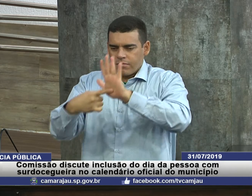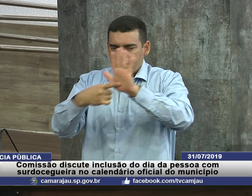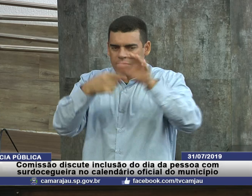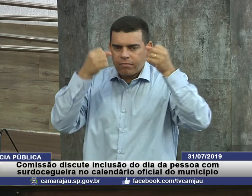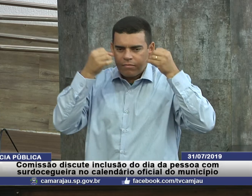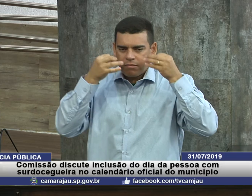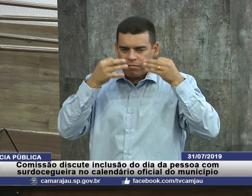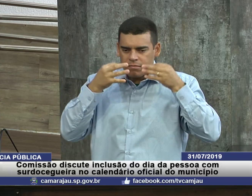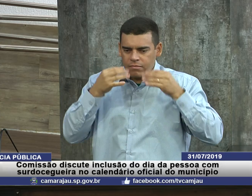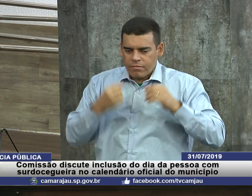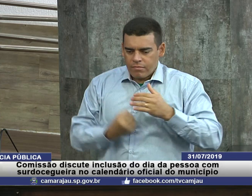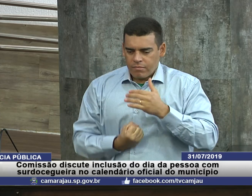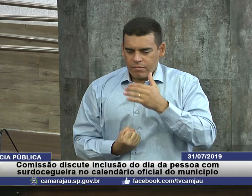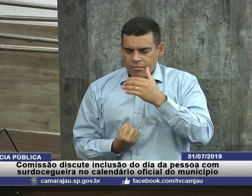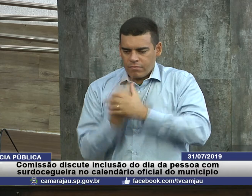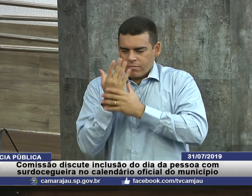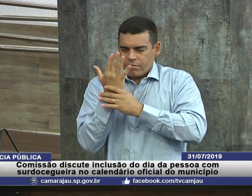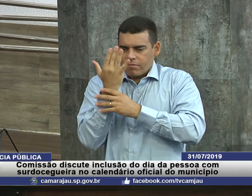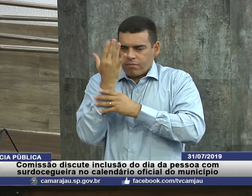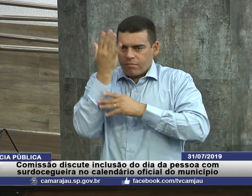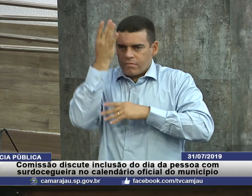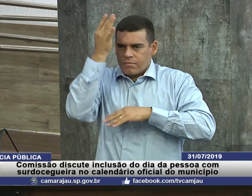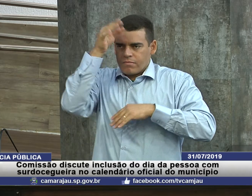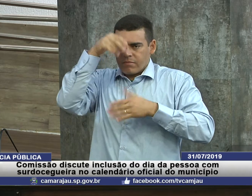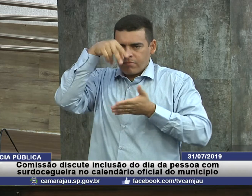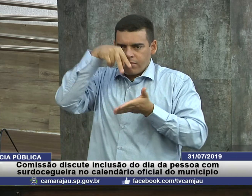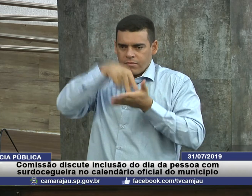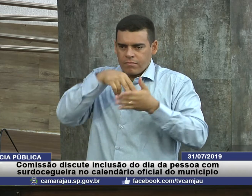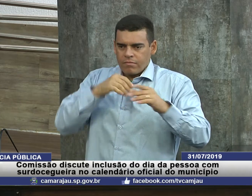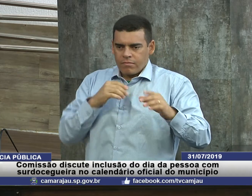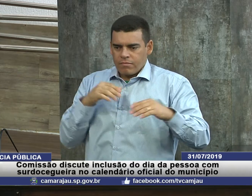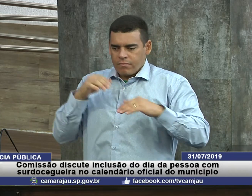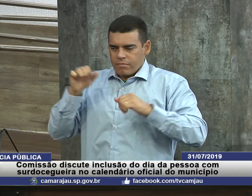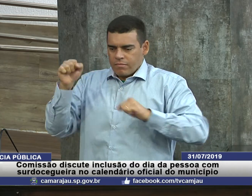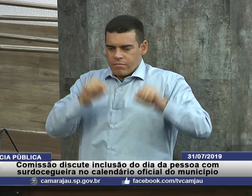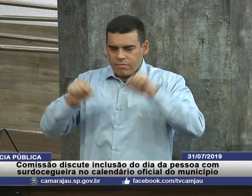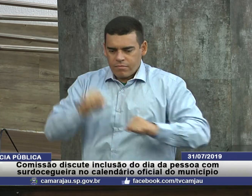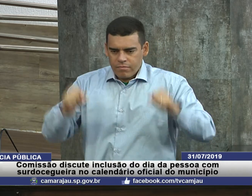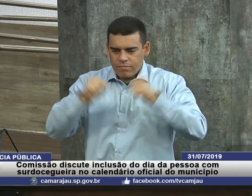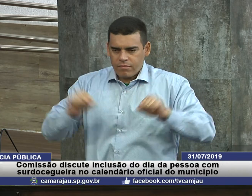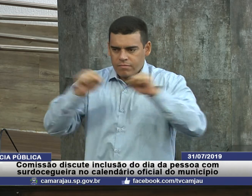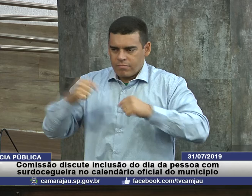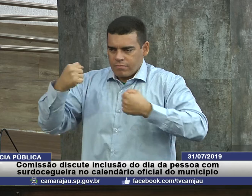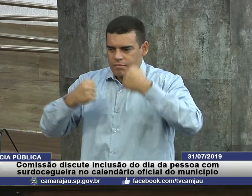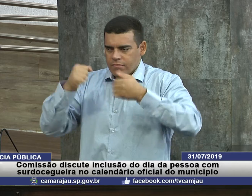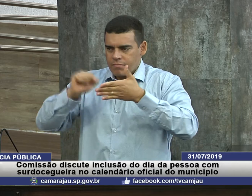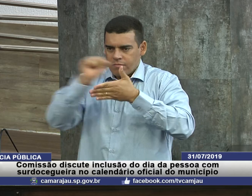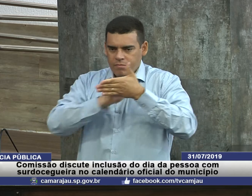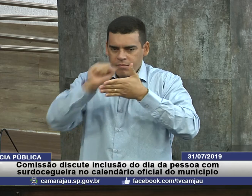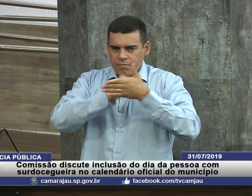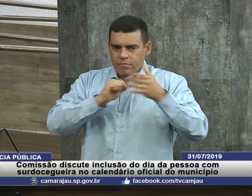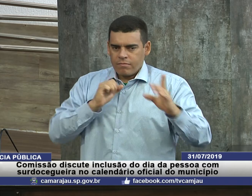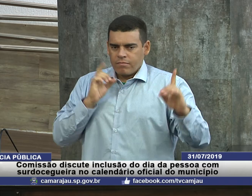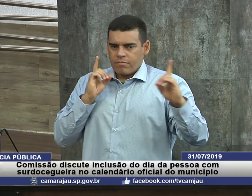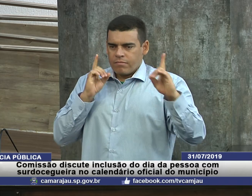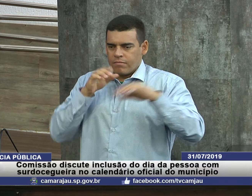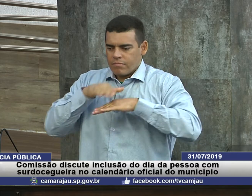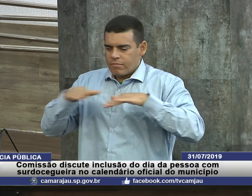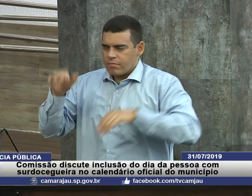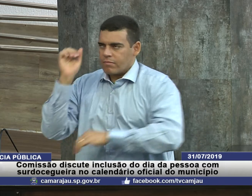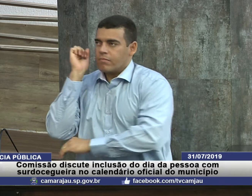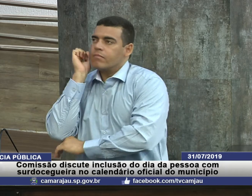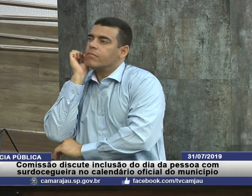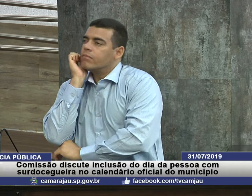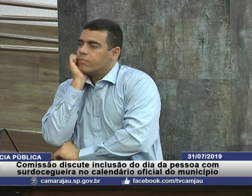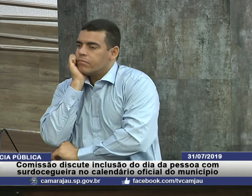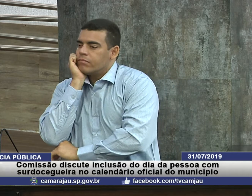lar? Então, hoje, eu estou aqui com vocês para mostrar que o André Siqueira, ele renasceu, ele aprendeu